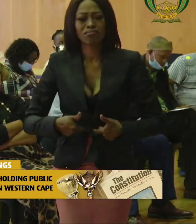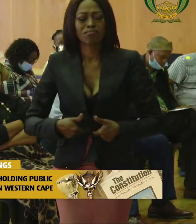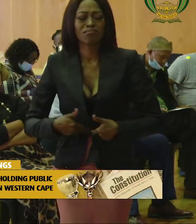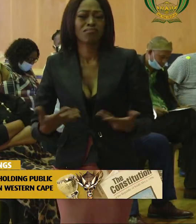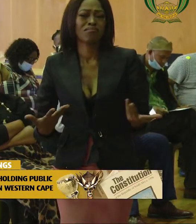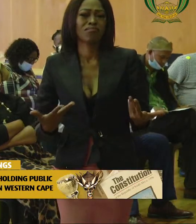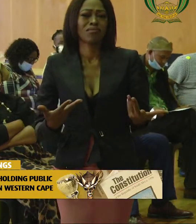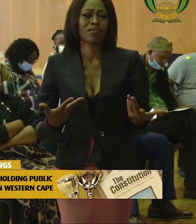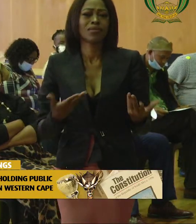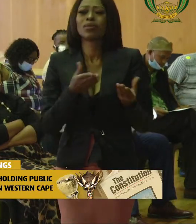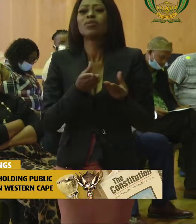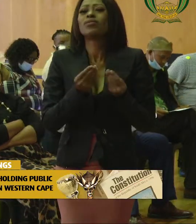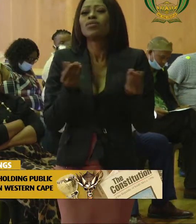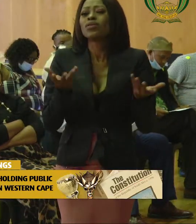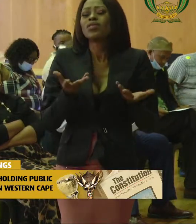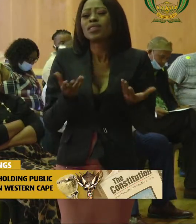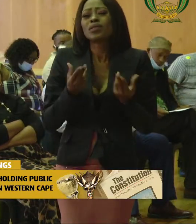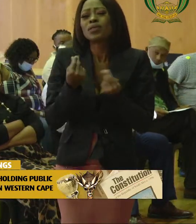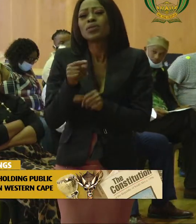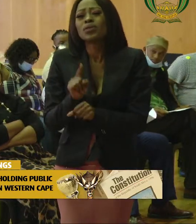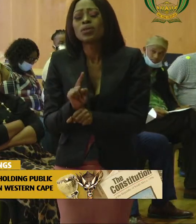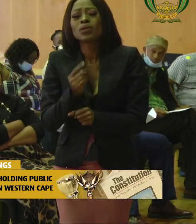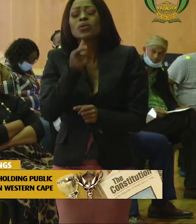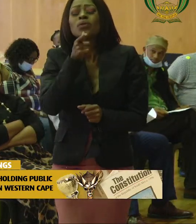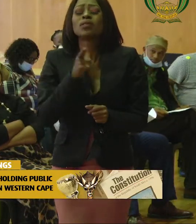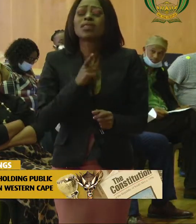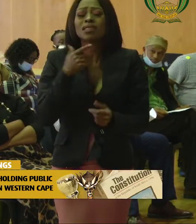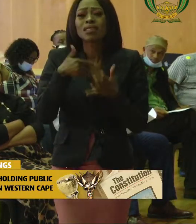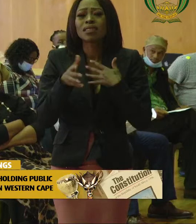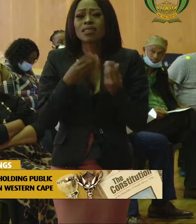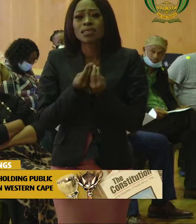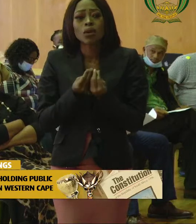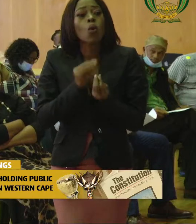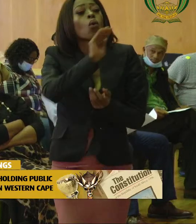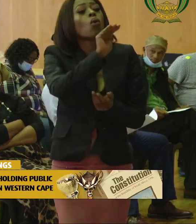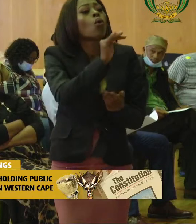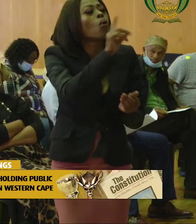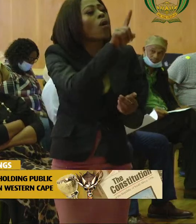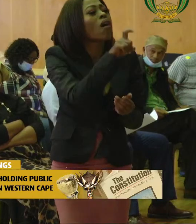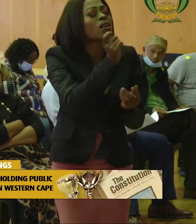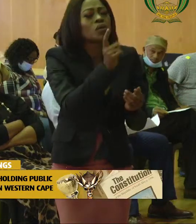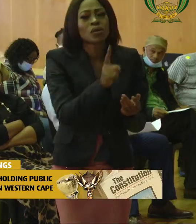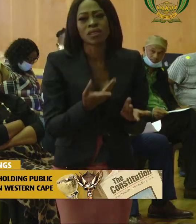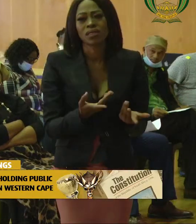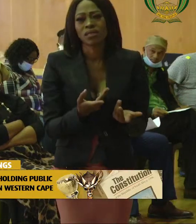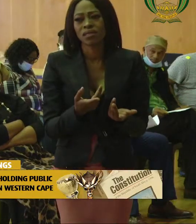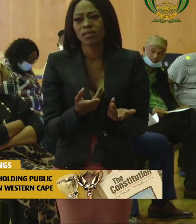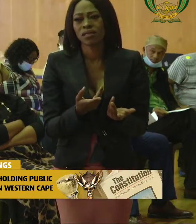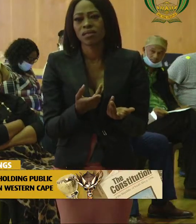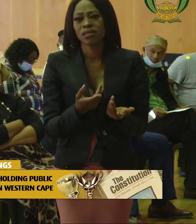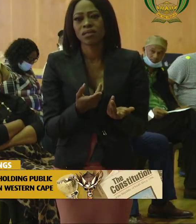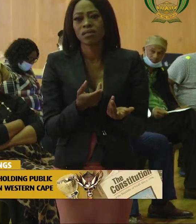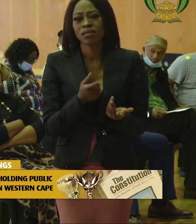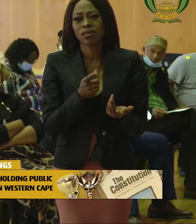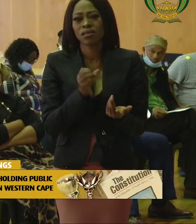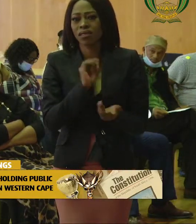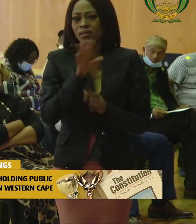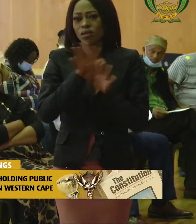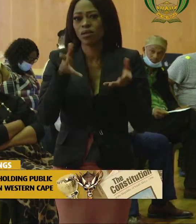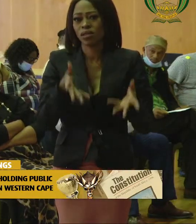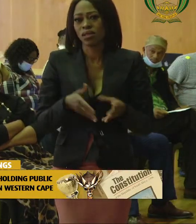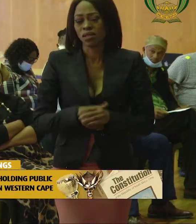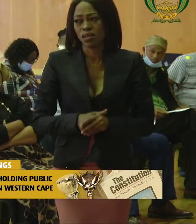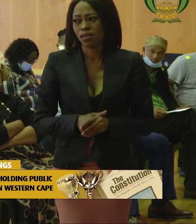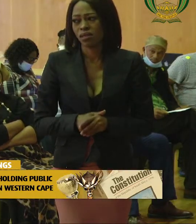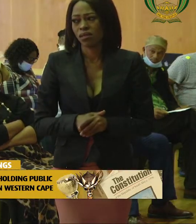Hoe kry ons dit reg? Hoe dien ons nou? Hoe stem ons nou verder vir kandidaate en raadslede as dit so gaan? Ons